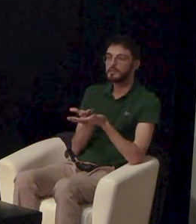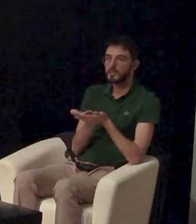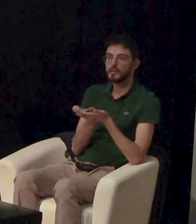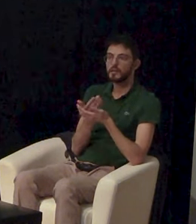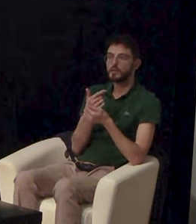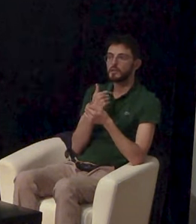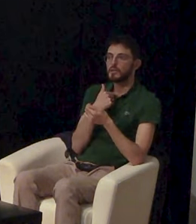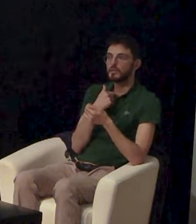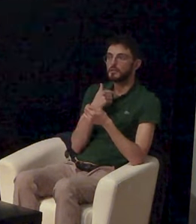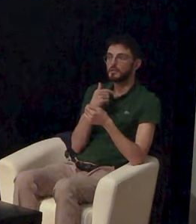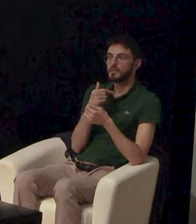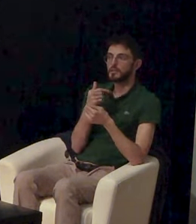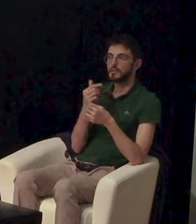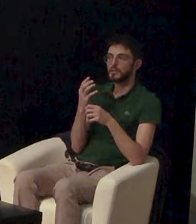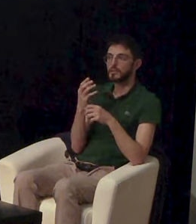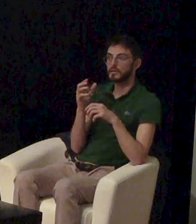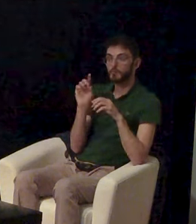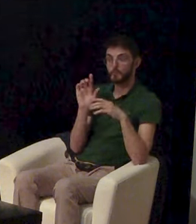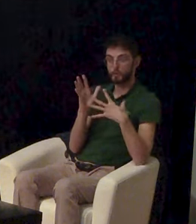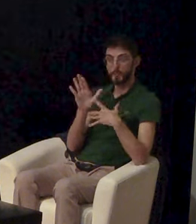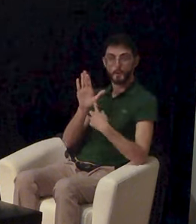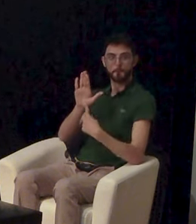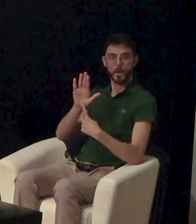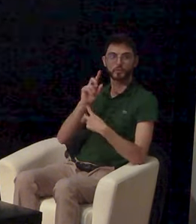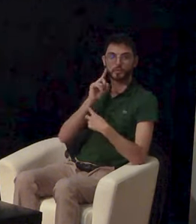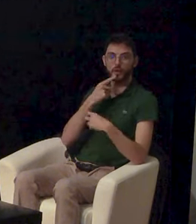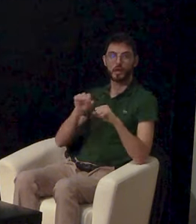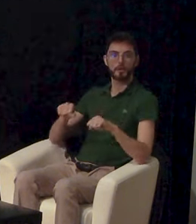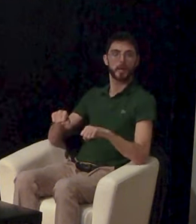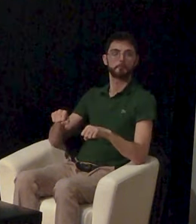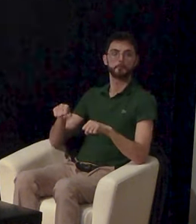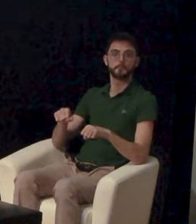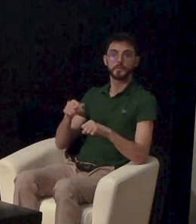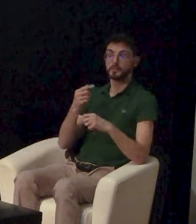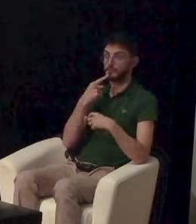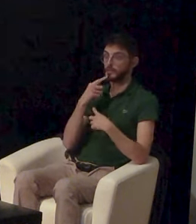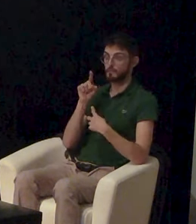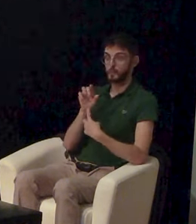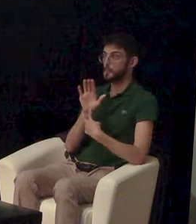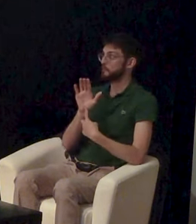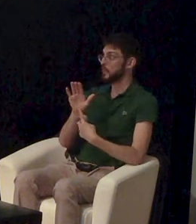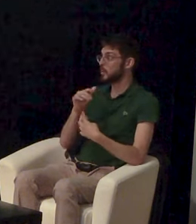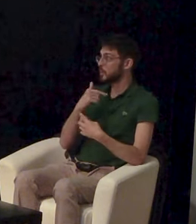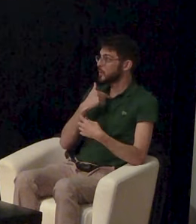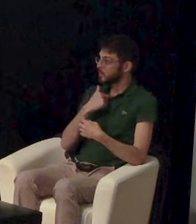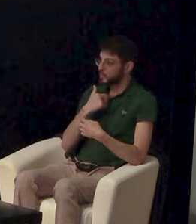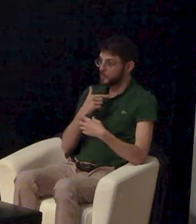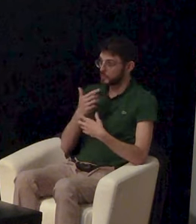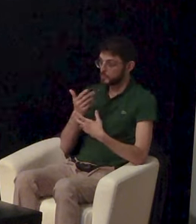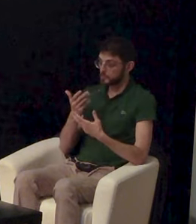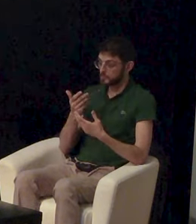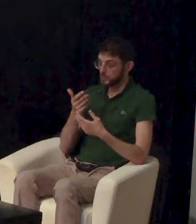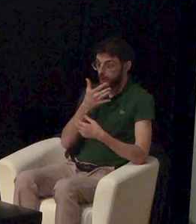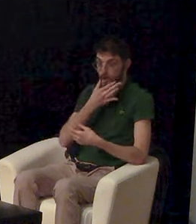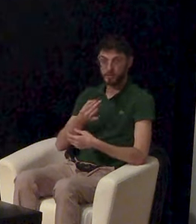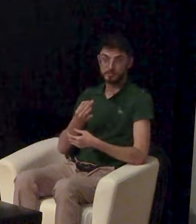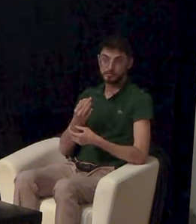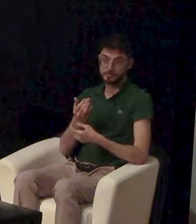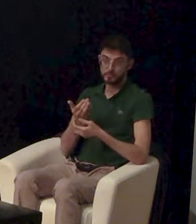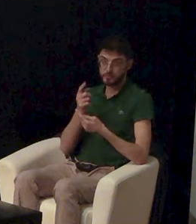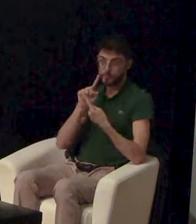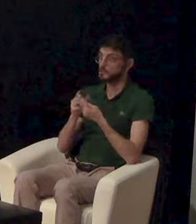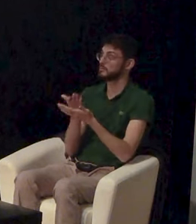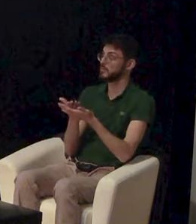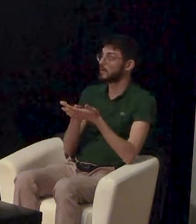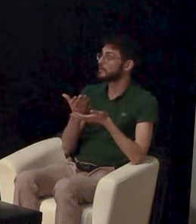été embauchée dans un cabinet d'architecte. Bon, ils ont été un peu, ils se sont dit eux-mêmes hein, comment on va faire pour embaucher une personne sourde.